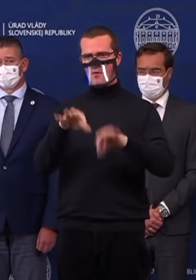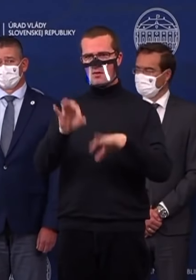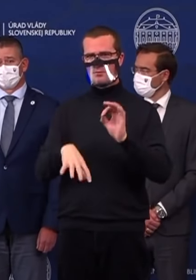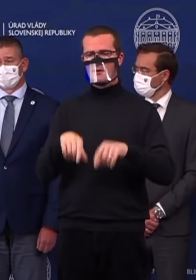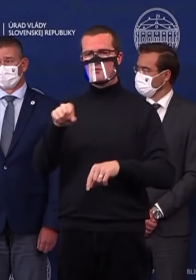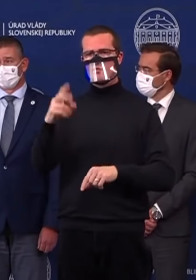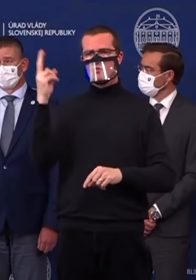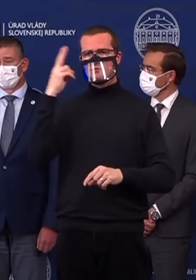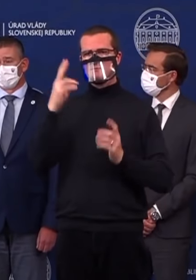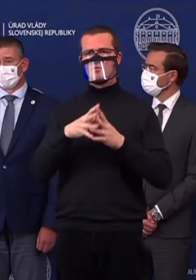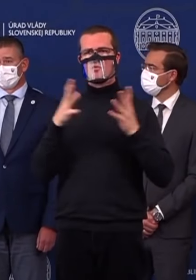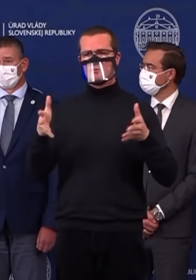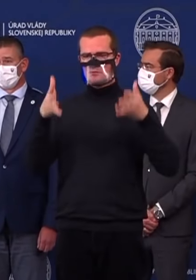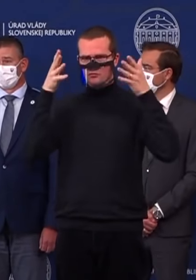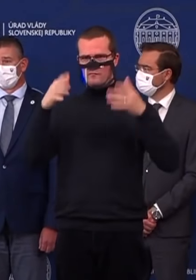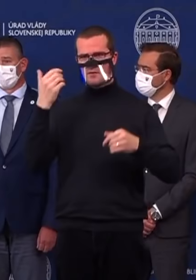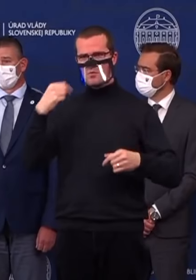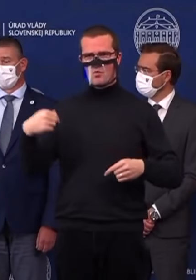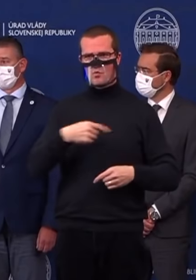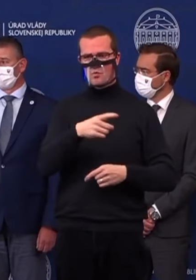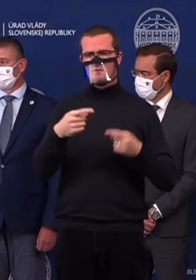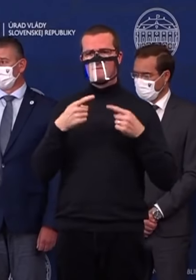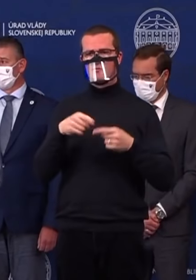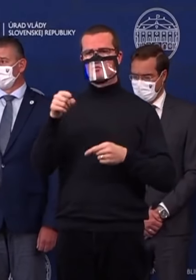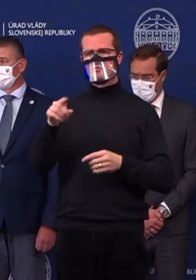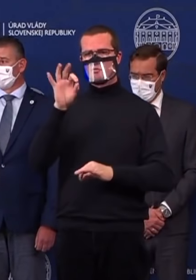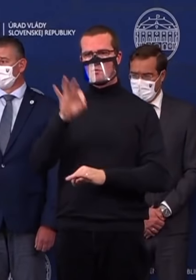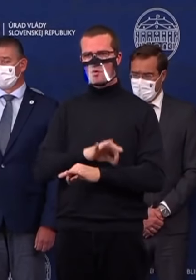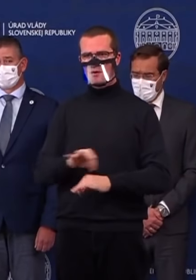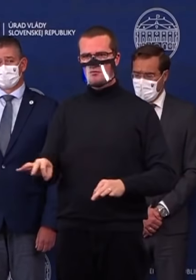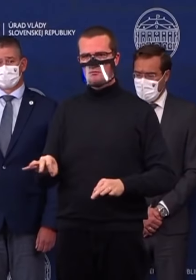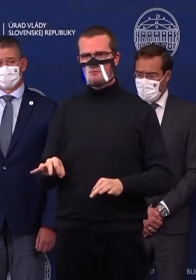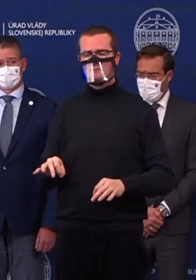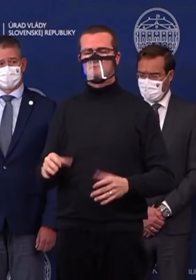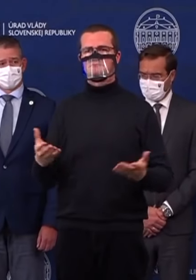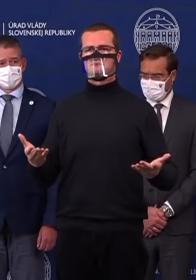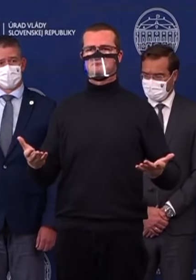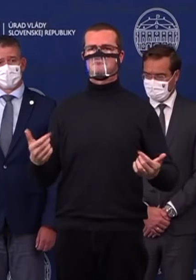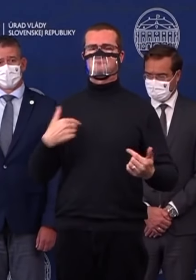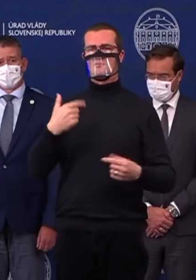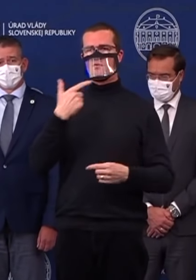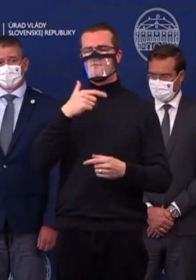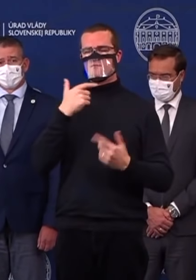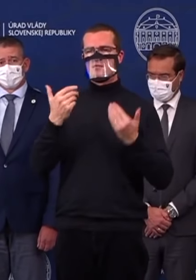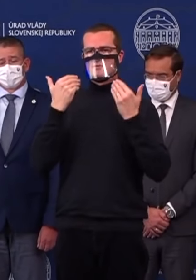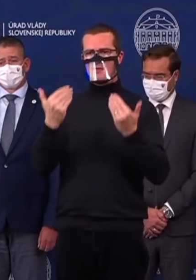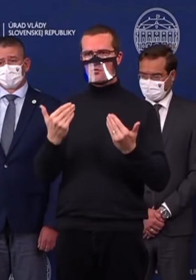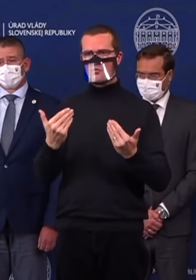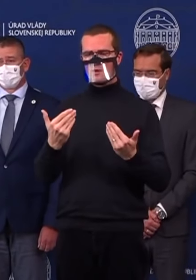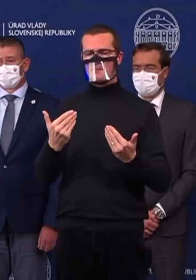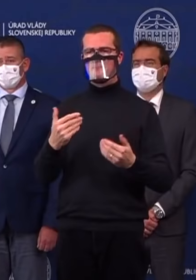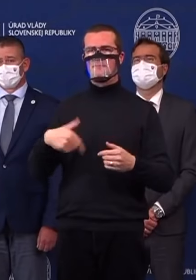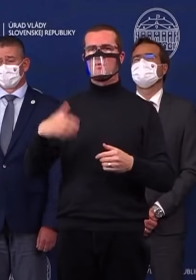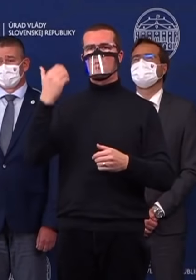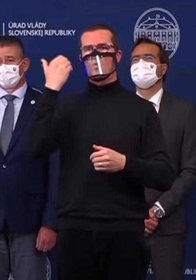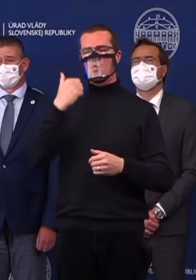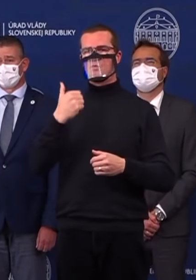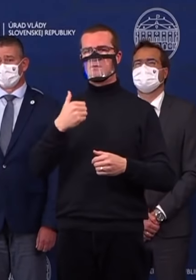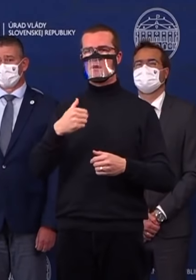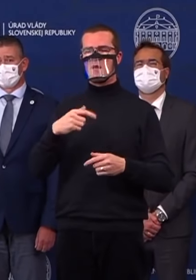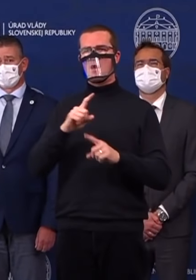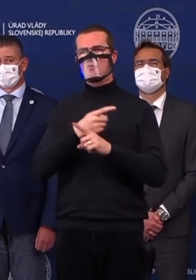znamená obrovská dôvera ľudí voči tomuto projektu. A hovorím veľké ďakujem, hlavne, že tí ľudia nepodľahli